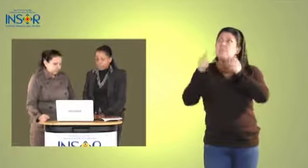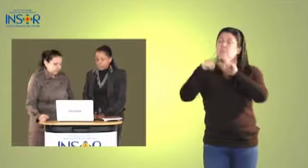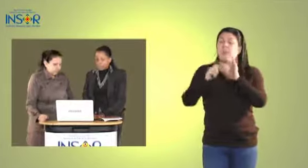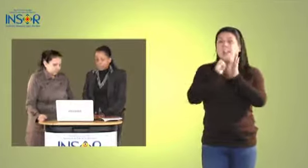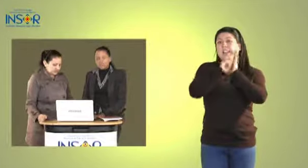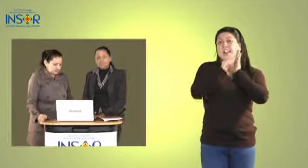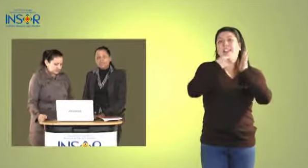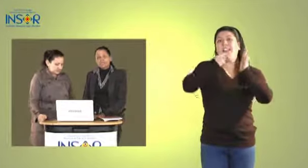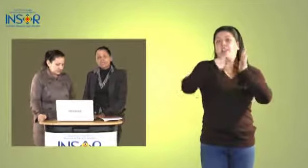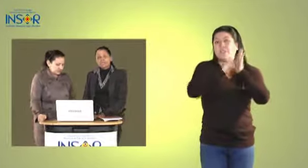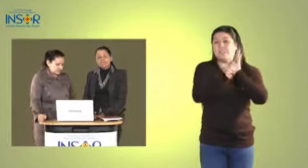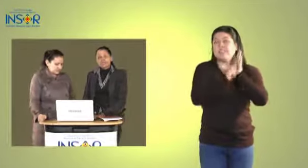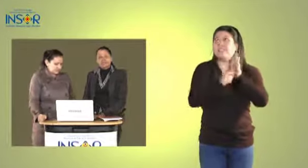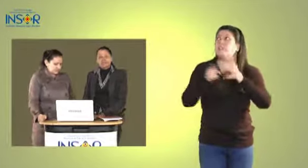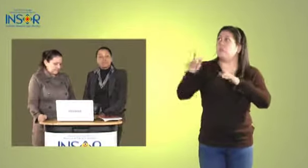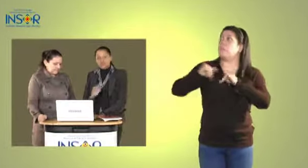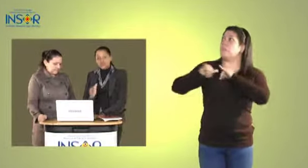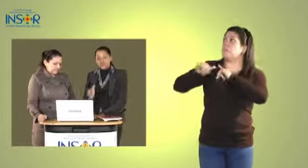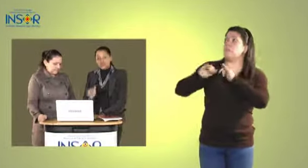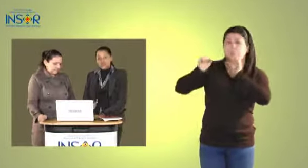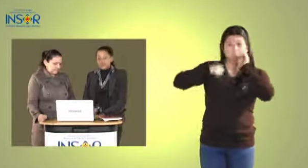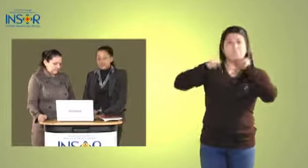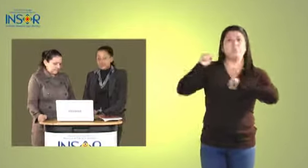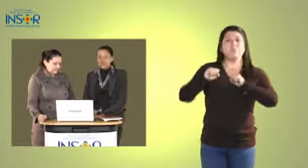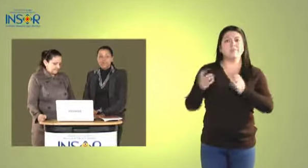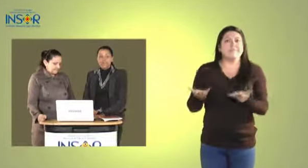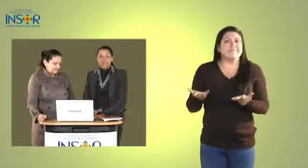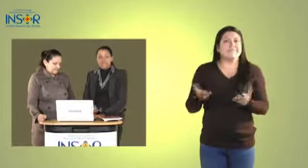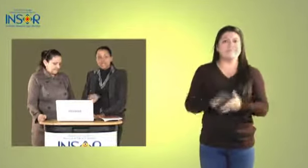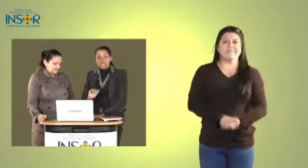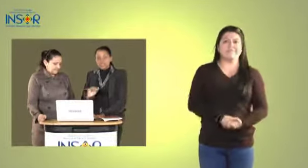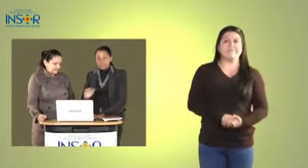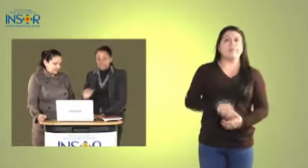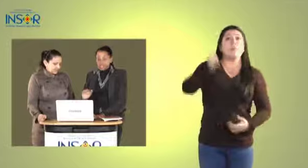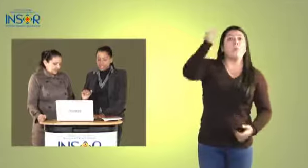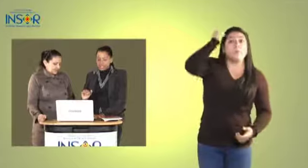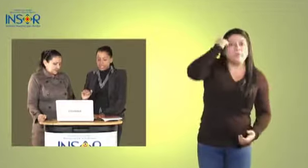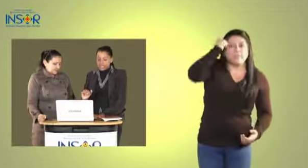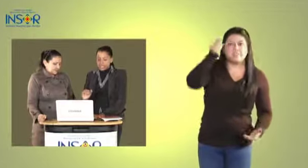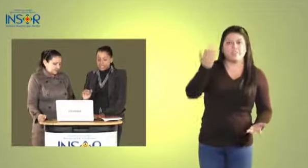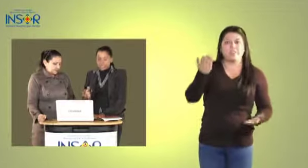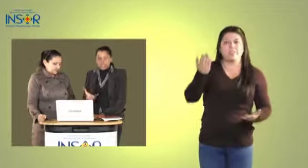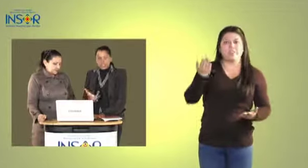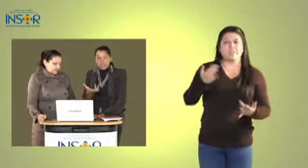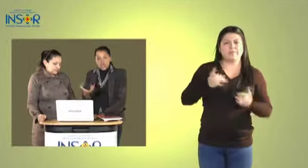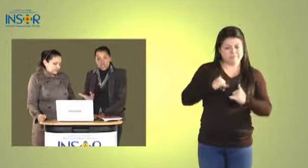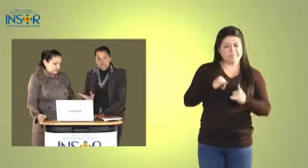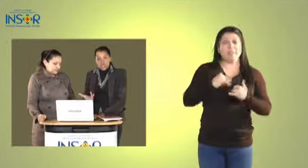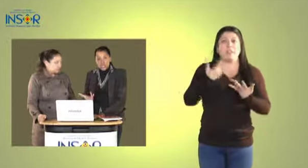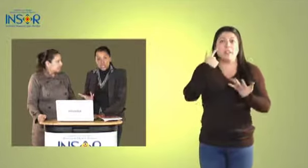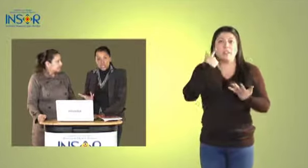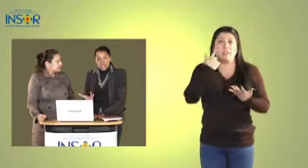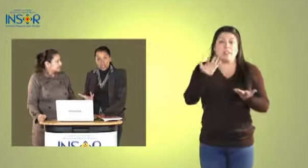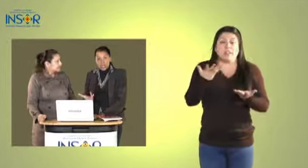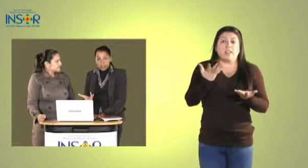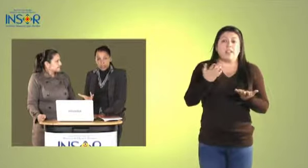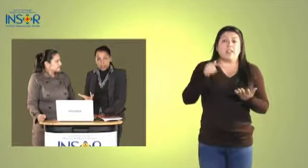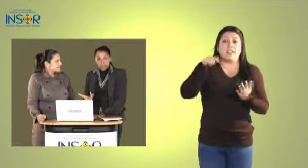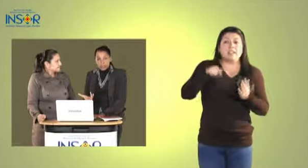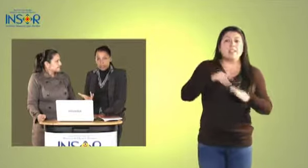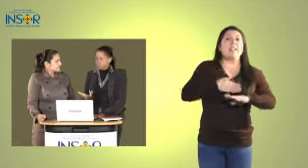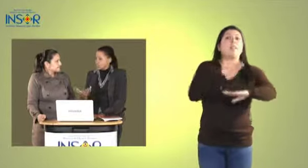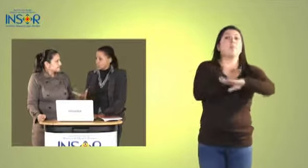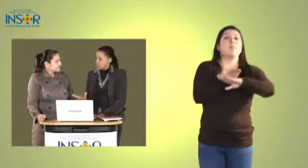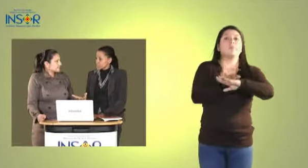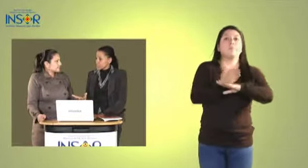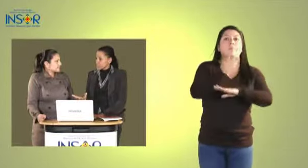los estudiantes. Entonces, profesores, colegas, queremos que tengan presente que esto hace de la propuesta del PEI que